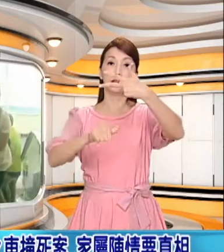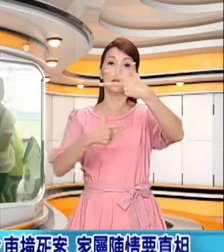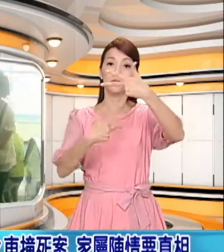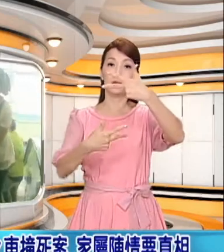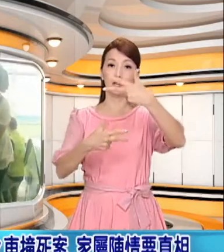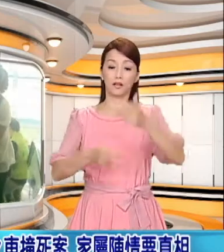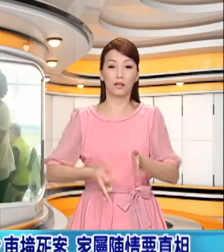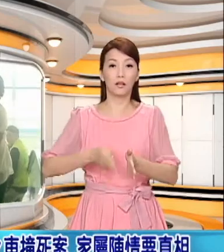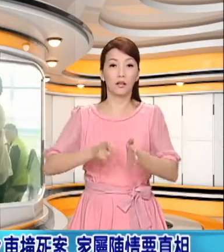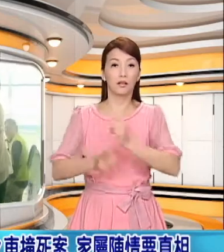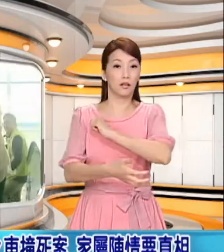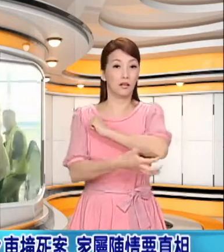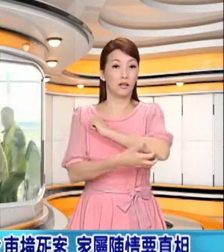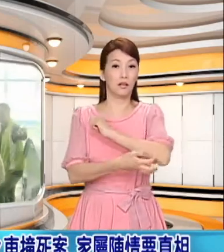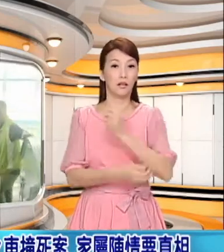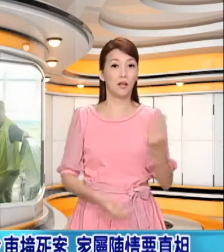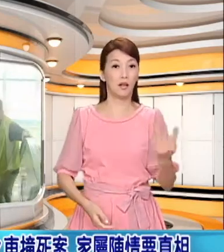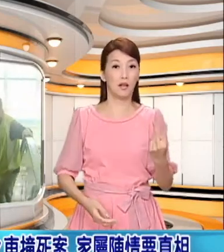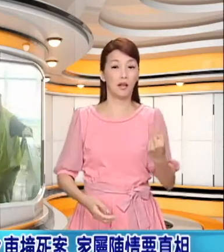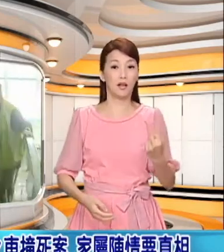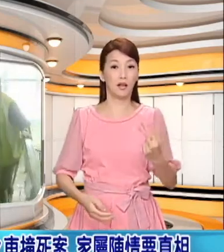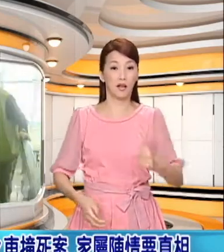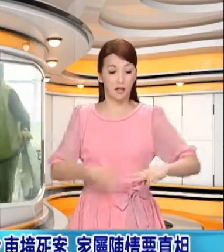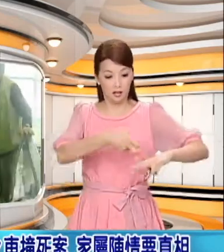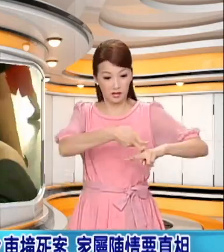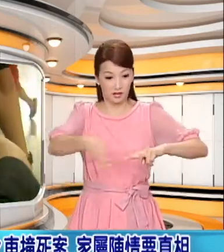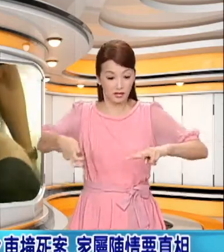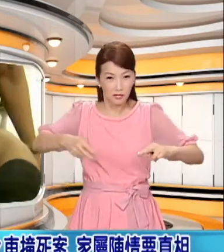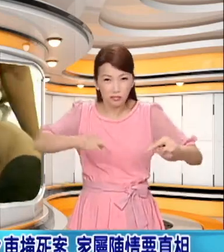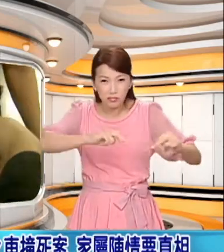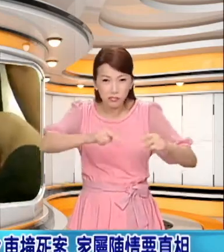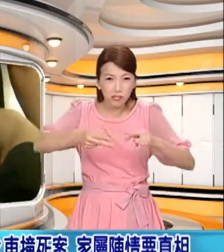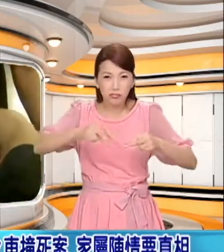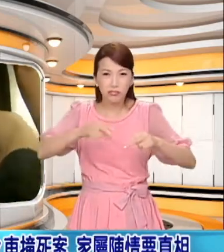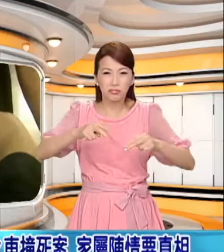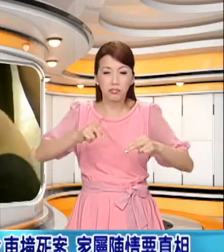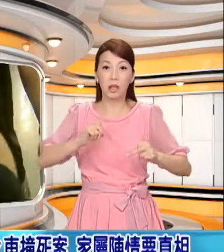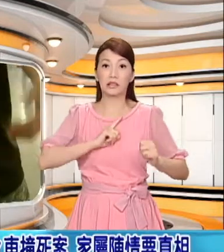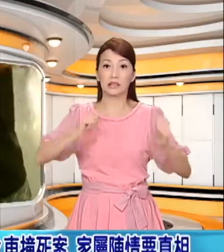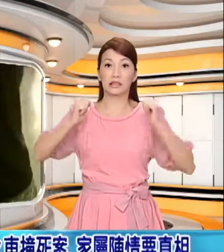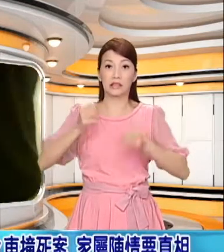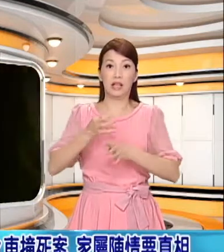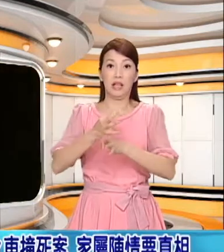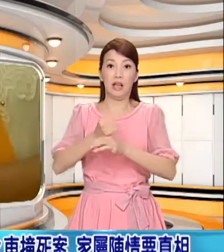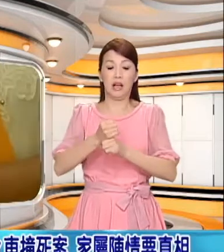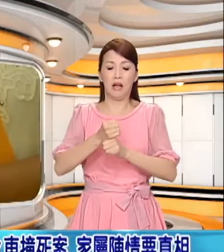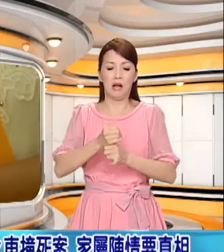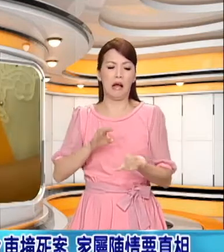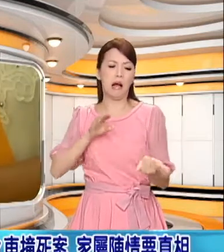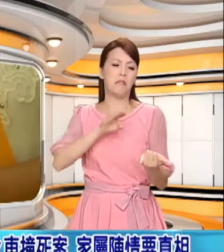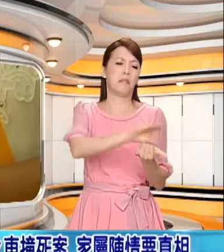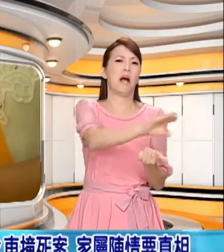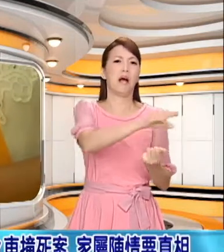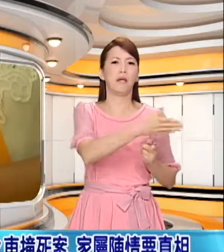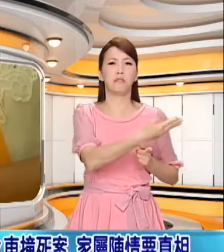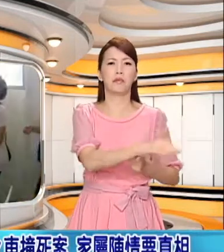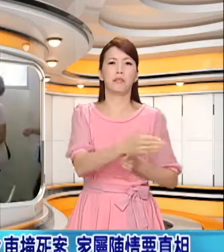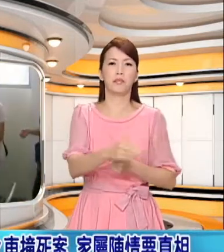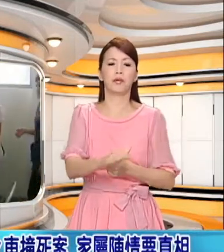这个月七号，台铁两名倒班工在铁轨作业时被自强号给撞上，不幸身亡。